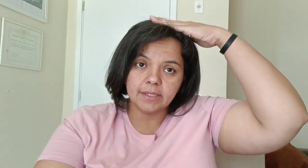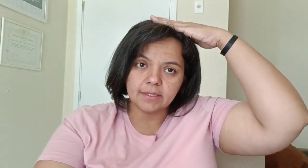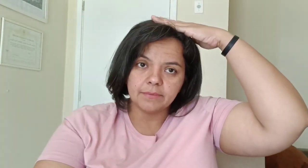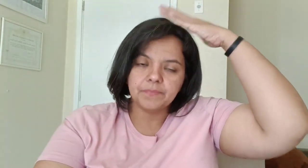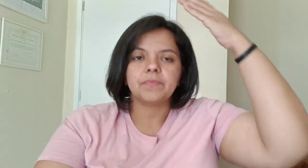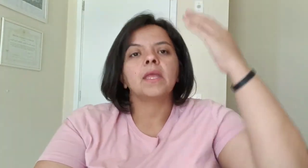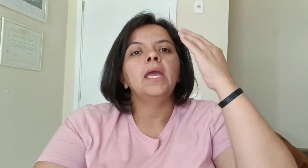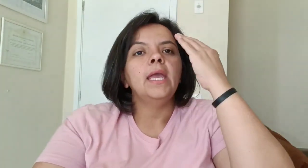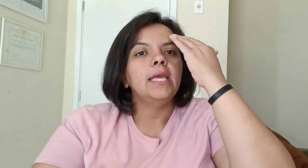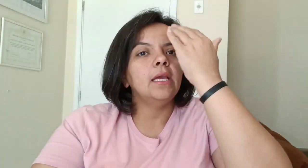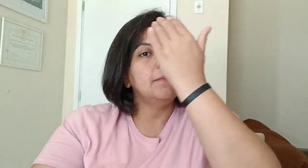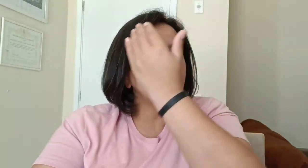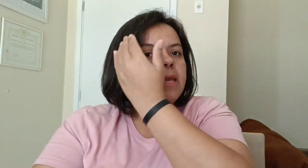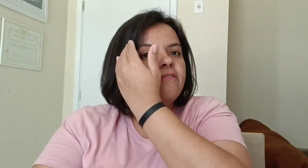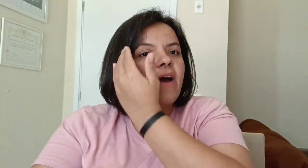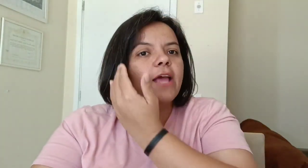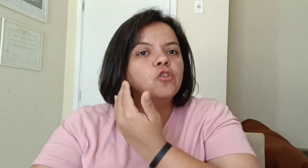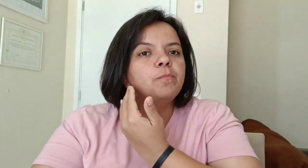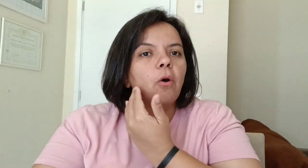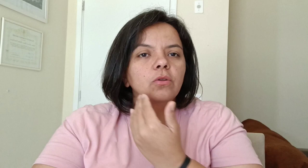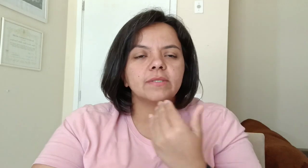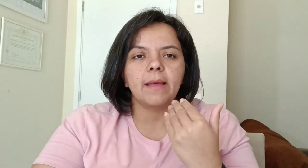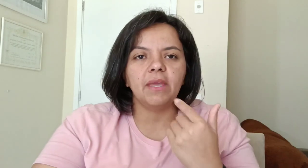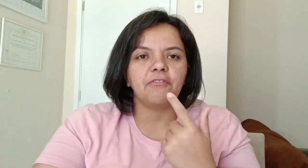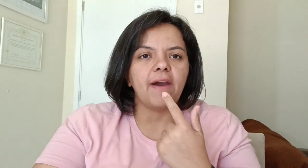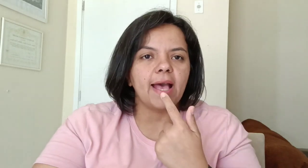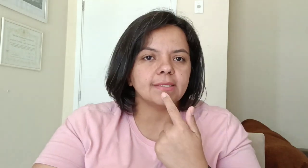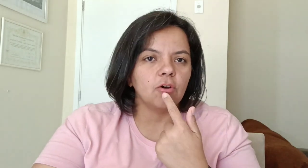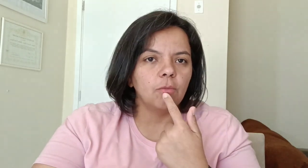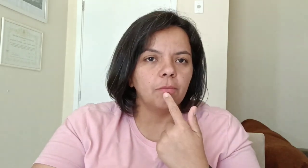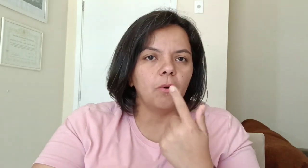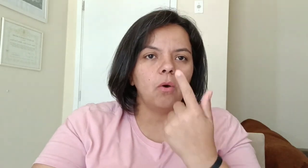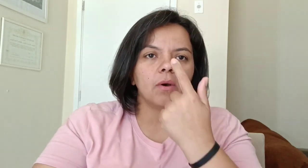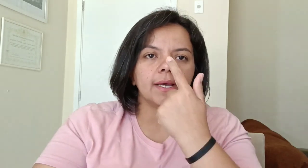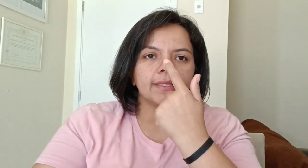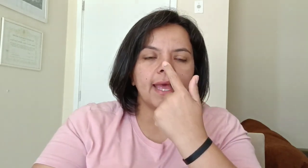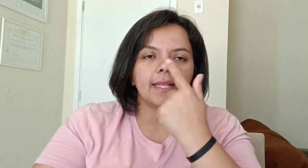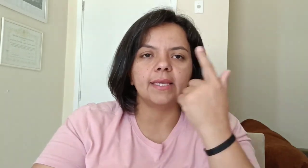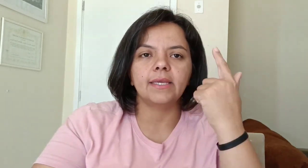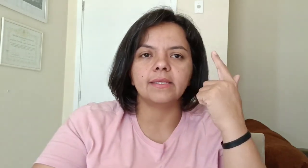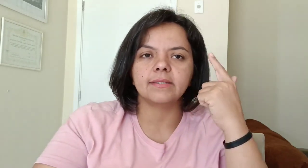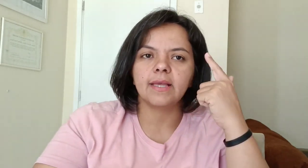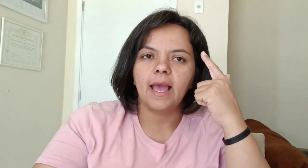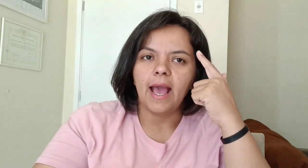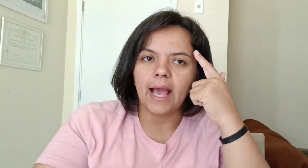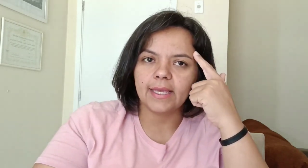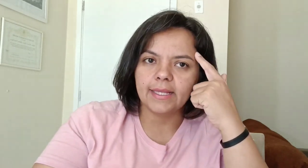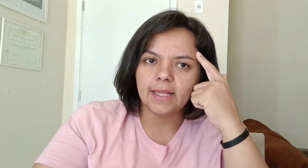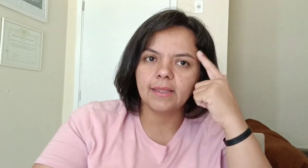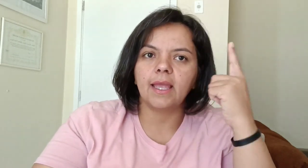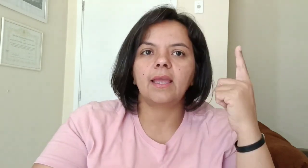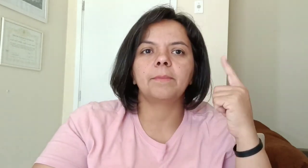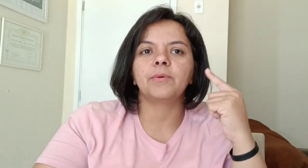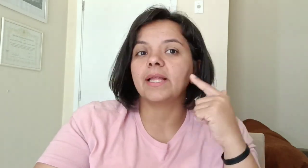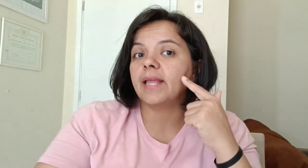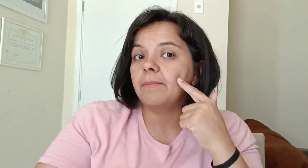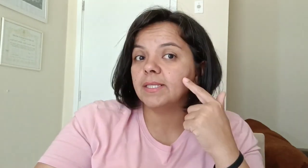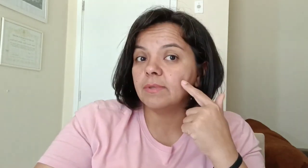cabeça, em vários pontos da minha face, como boca, nariz, aqui na têmpora, até mesmo na